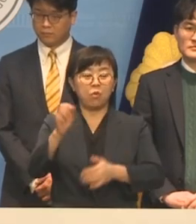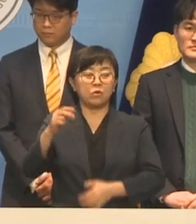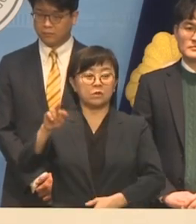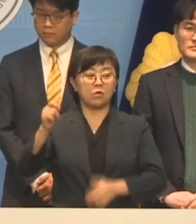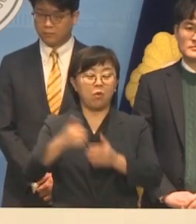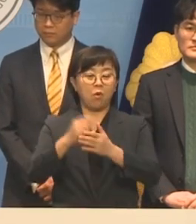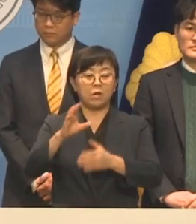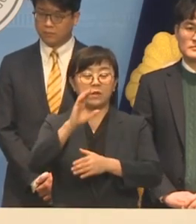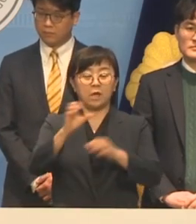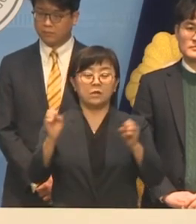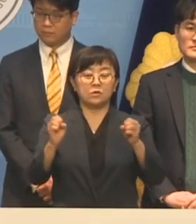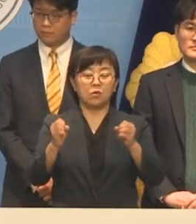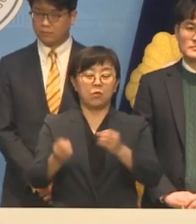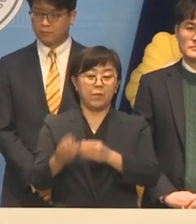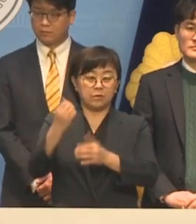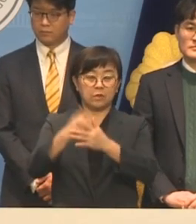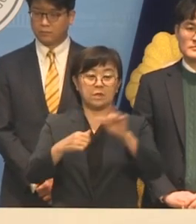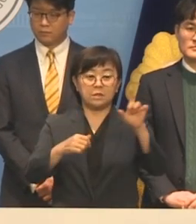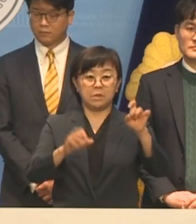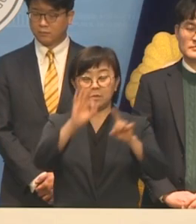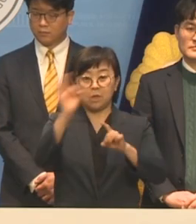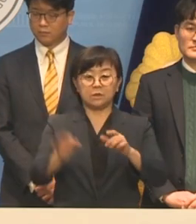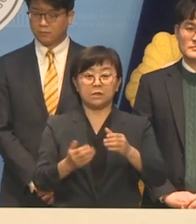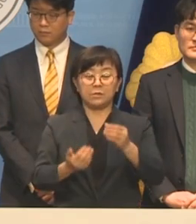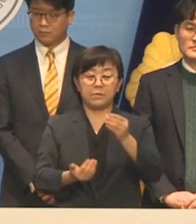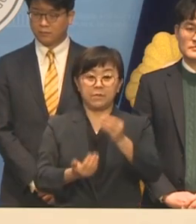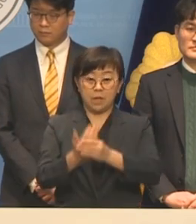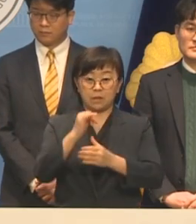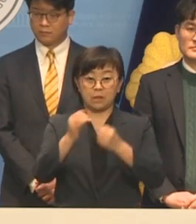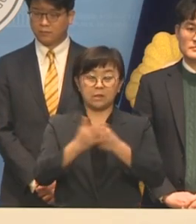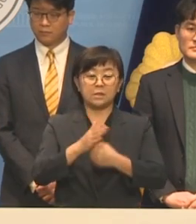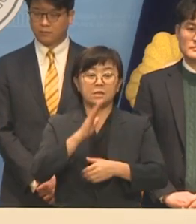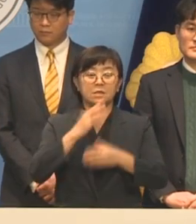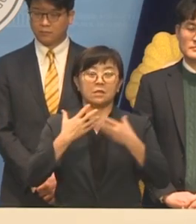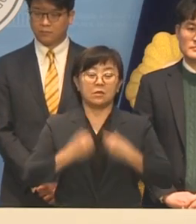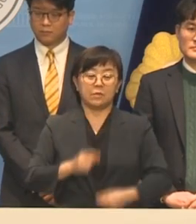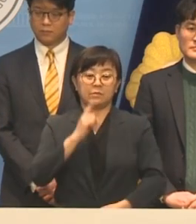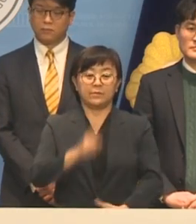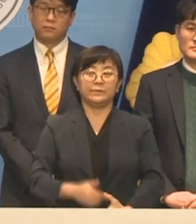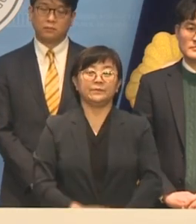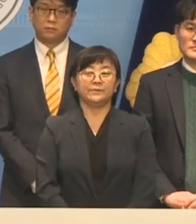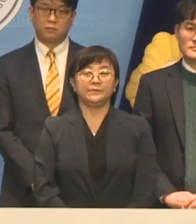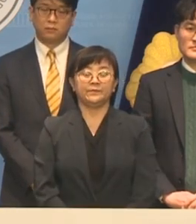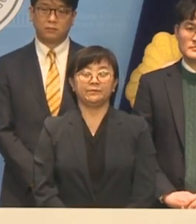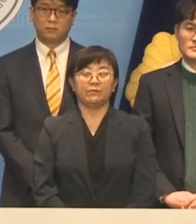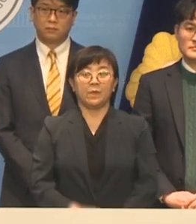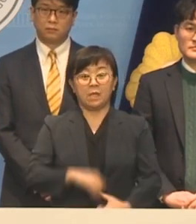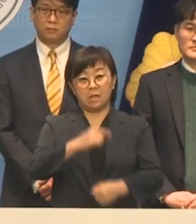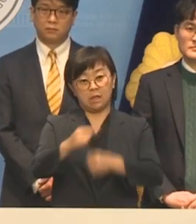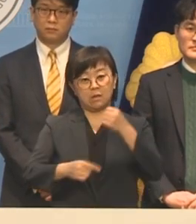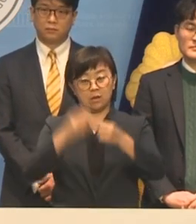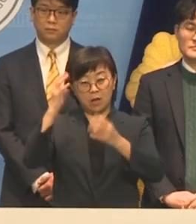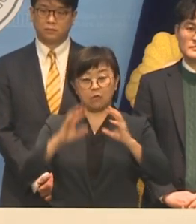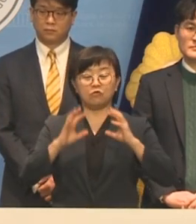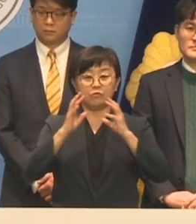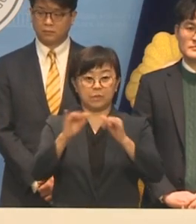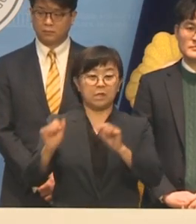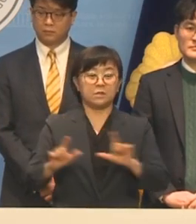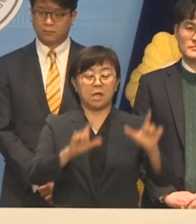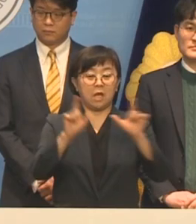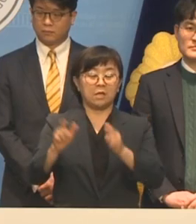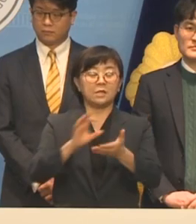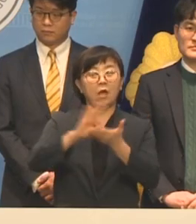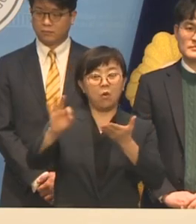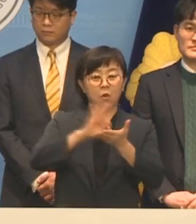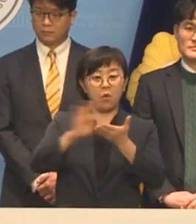대한민국 탄소 배출의 11%를 차지하고 있는 것을 알고 절망합니다. 1년간 대한민국 국민이 사용하는 플라스틱